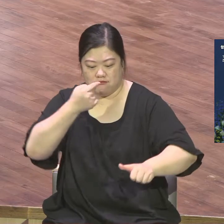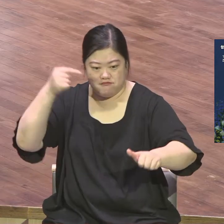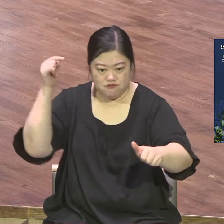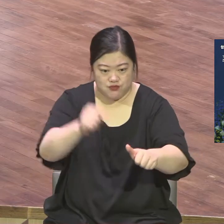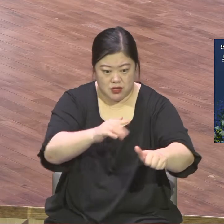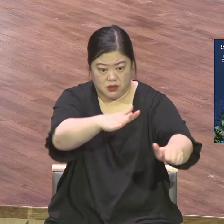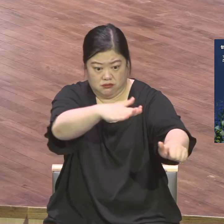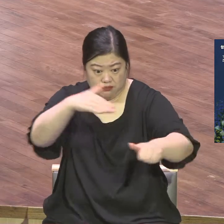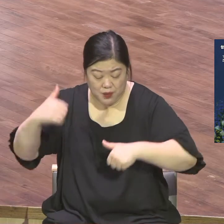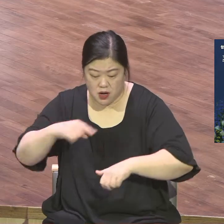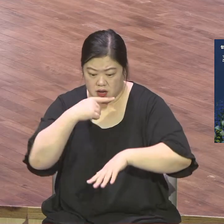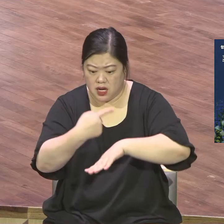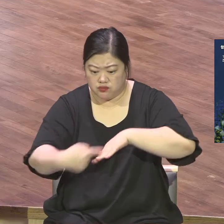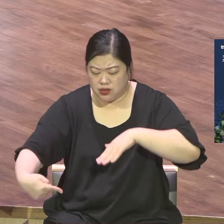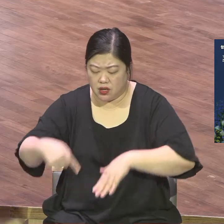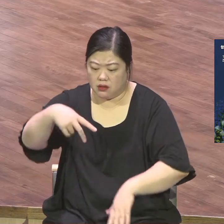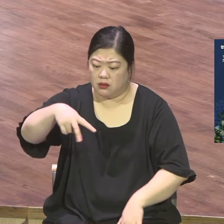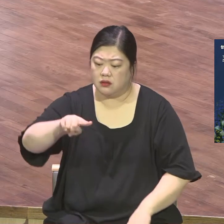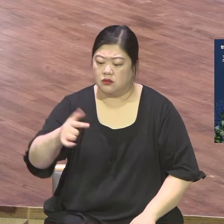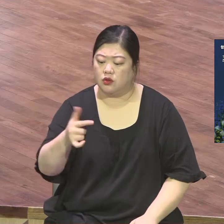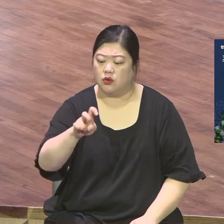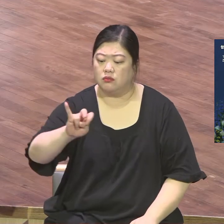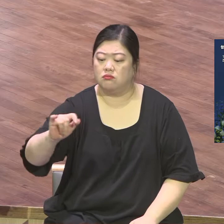영적 본질을 놓쳐서 그래.